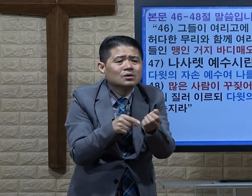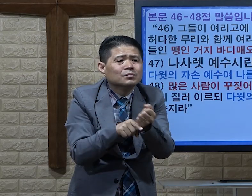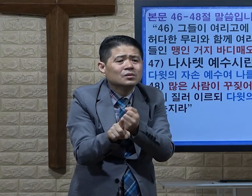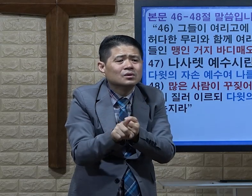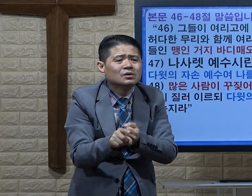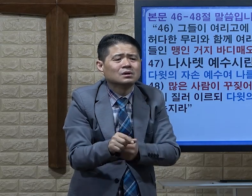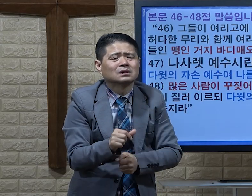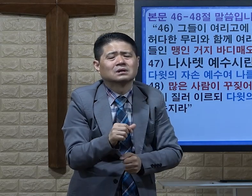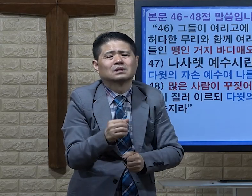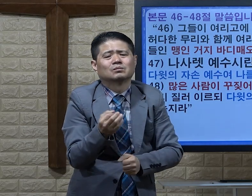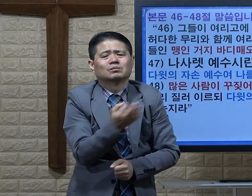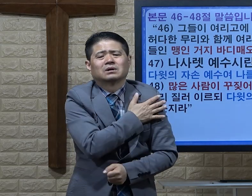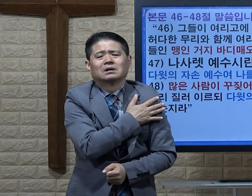구걸을 하고 있었습니다.